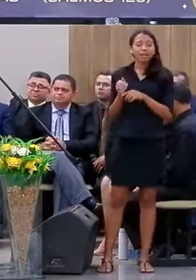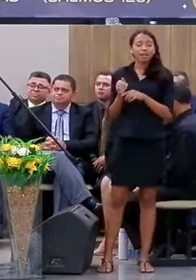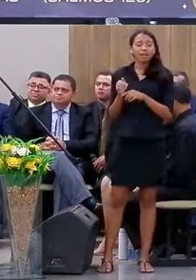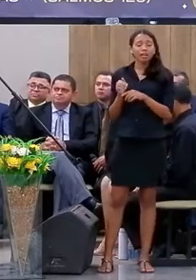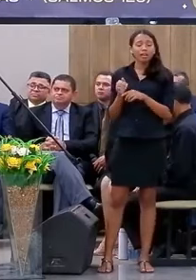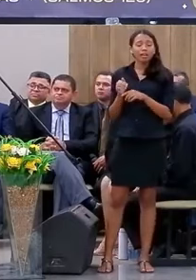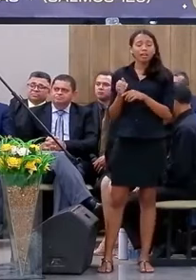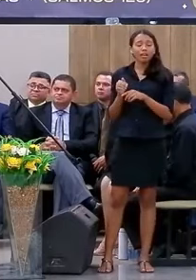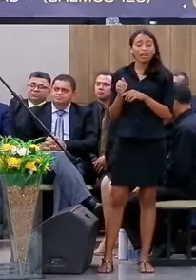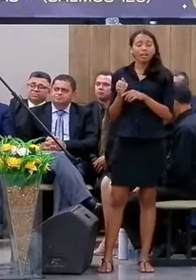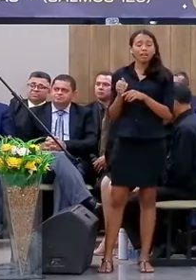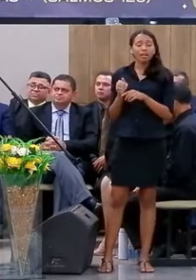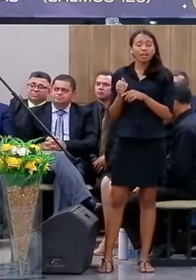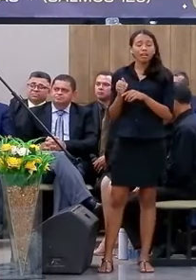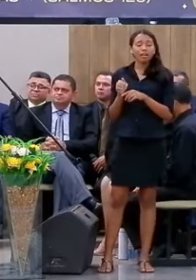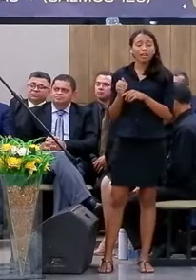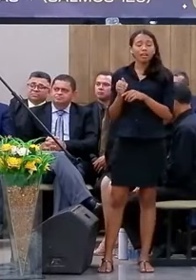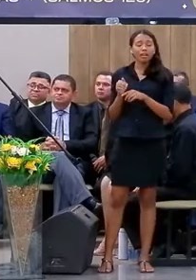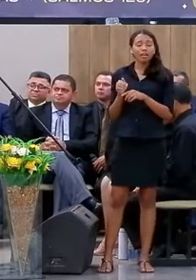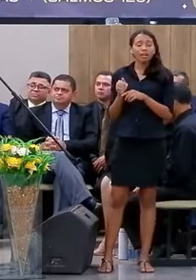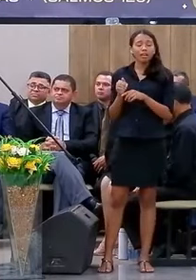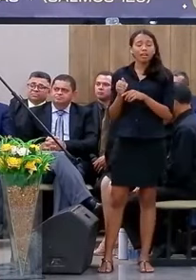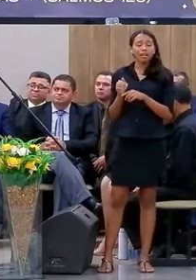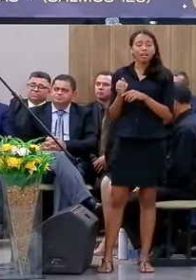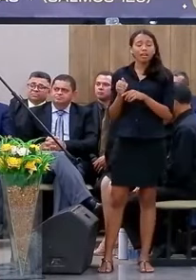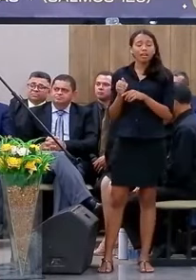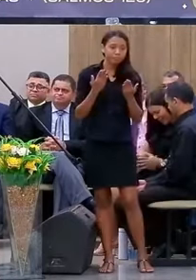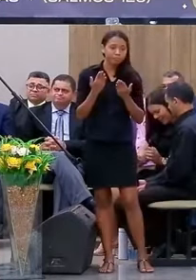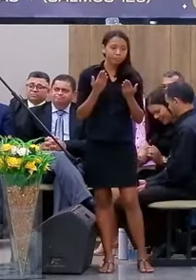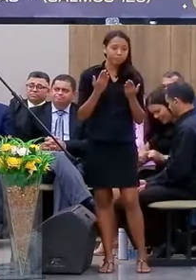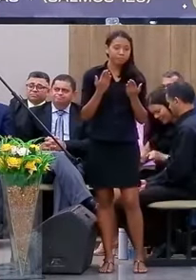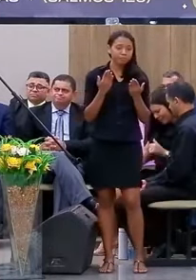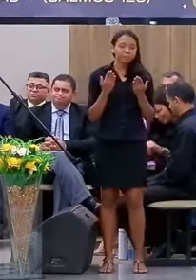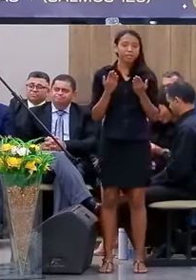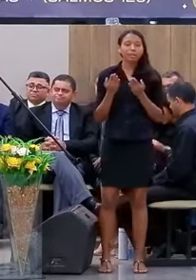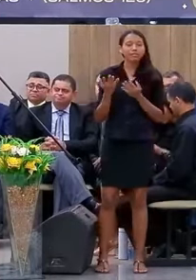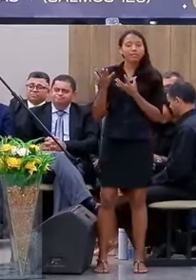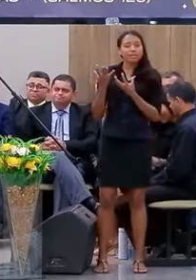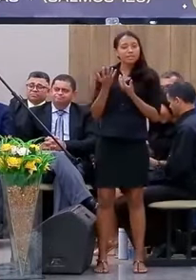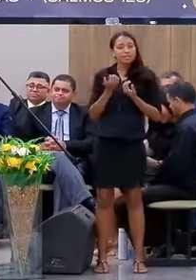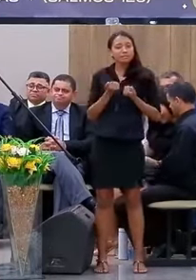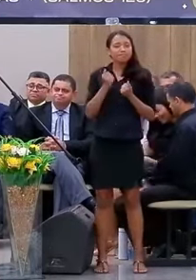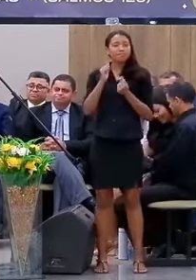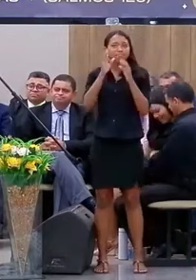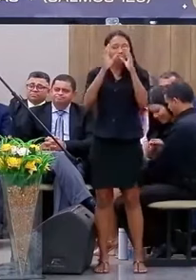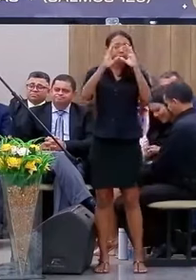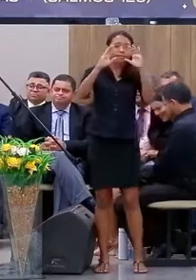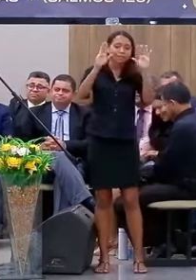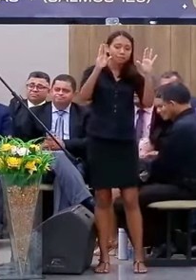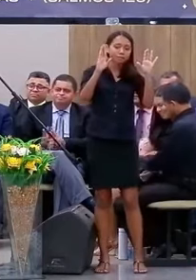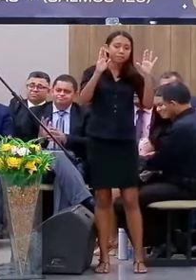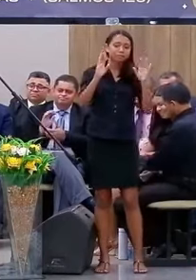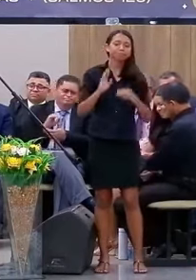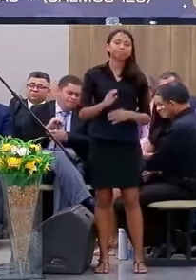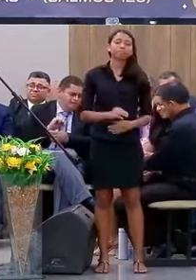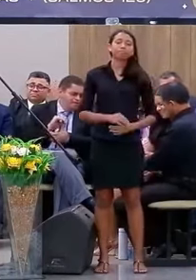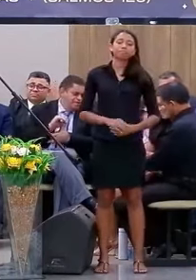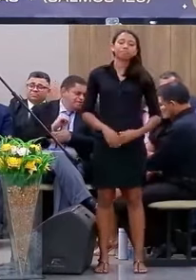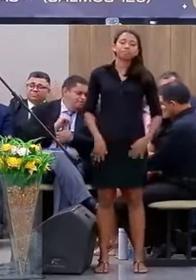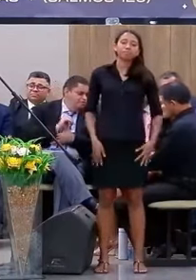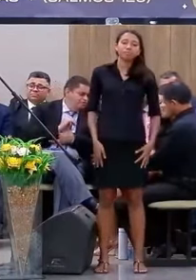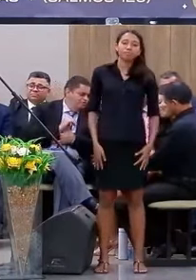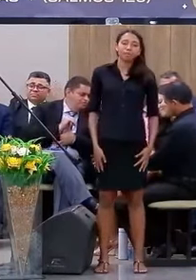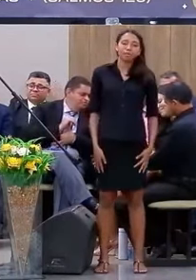não pode ser comparada com o peso que eu vou receber lá do outro lado.